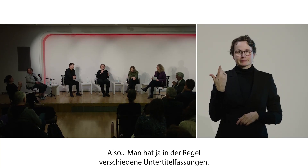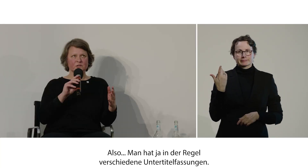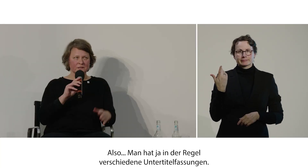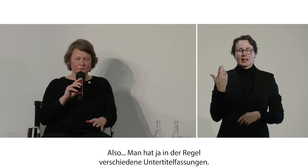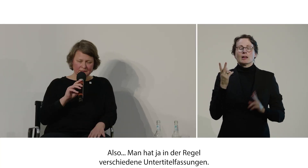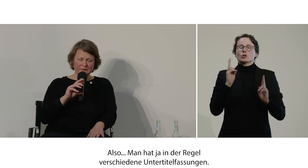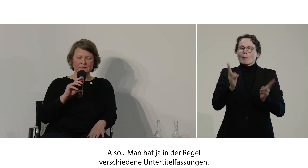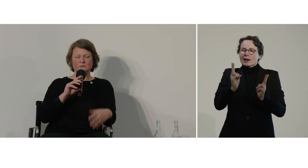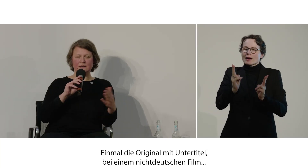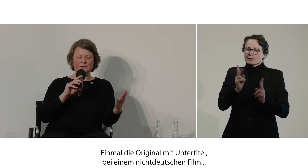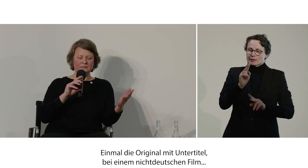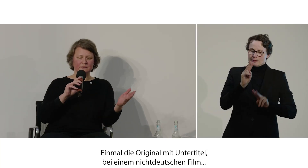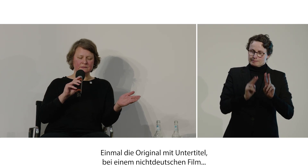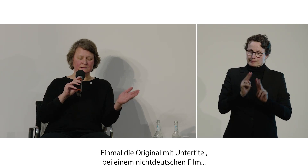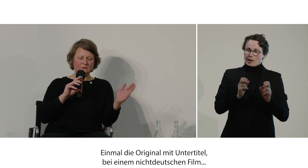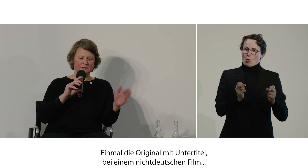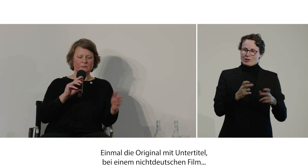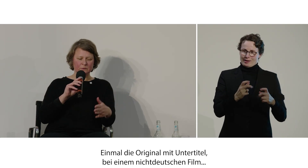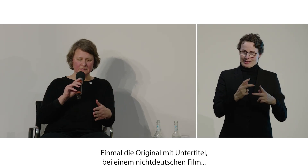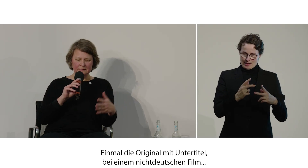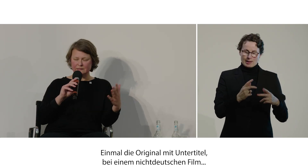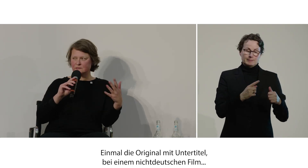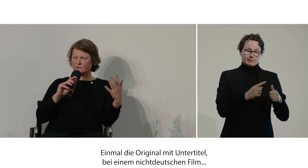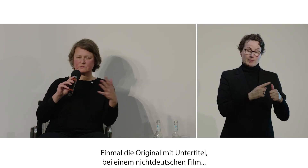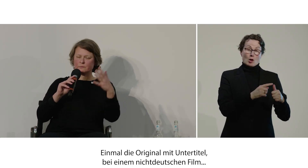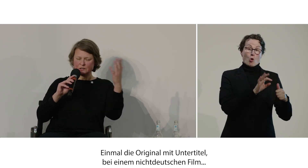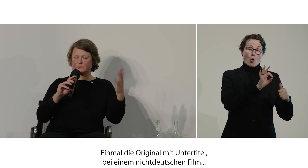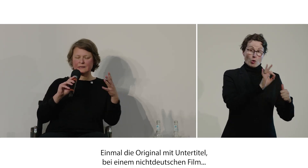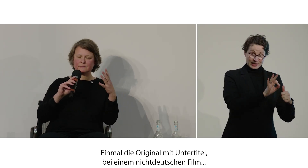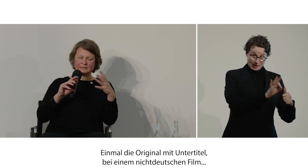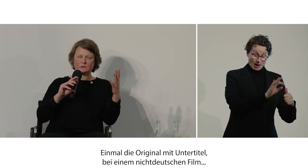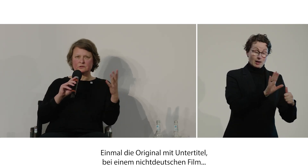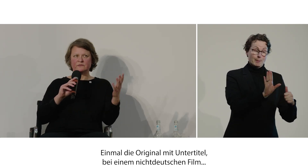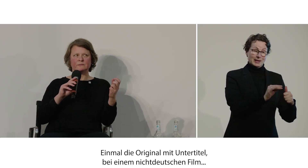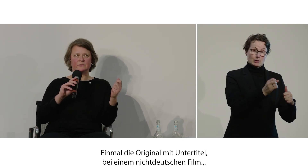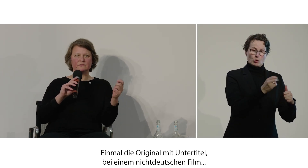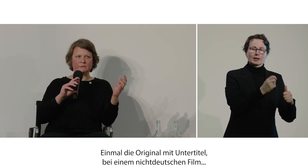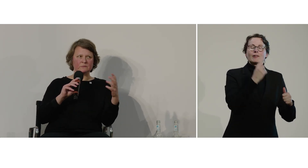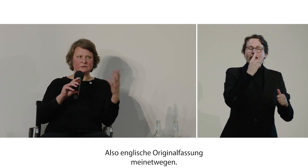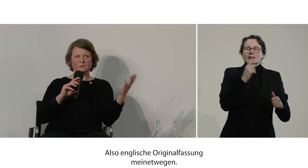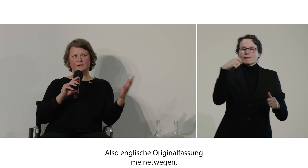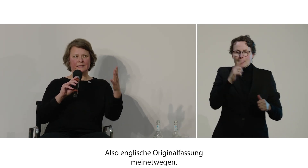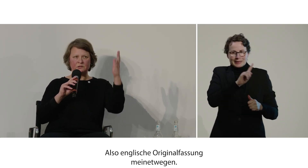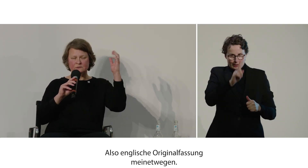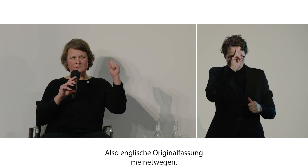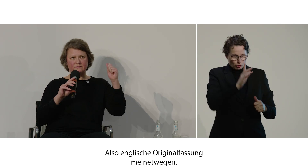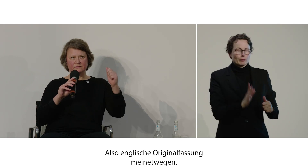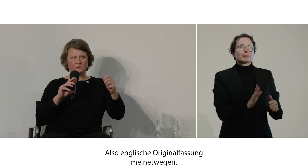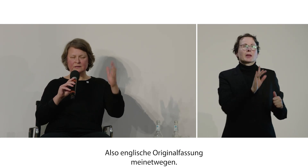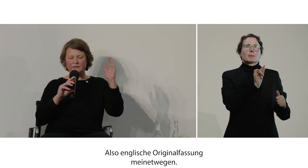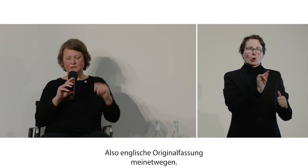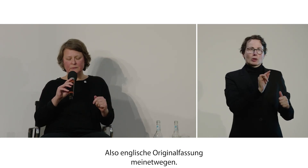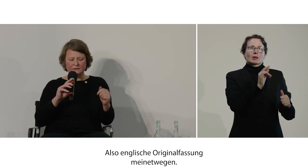Regel verschiedene Untertitelfassungen. Einmal die Original-Mit-Untertitel, also zum Beispiel bei einem nicht-deutschen Film, also englische